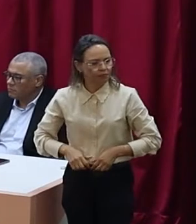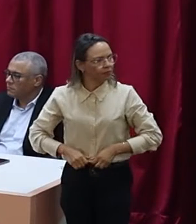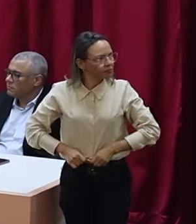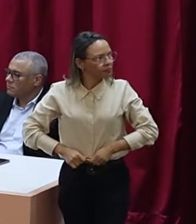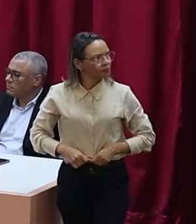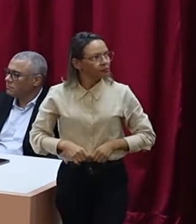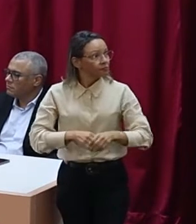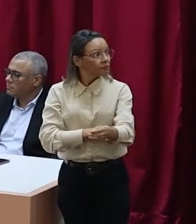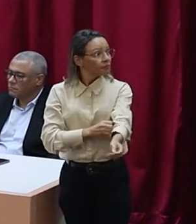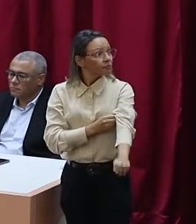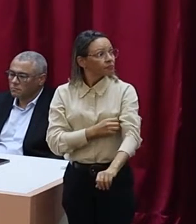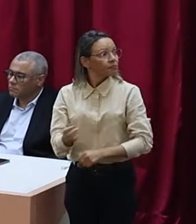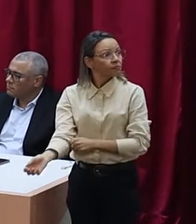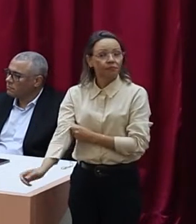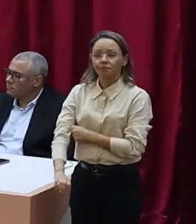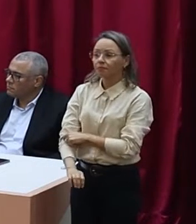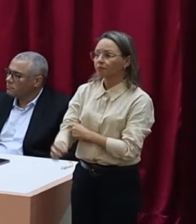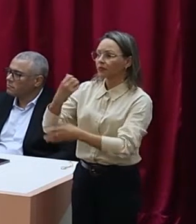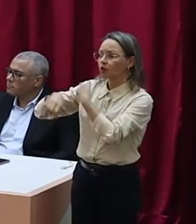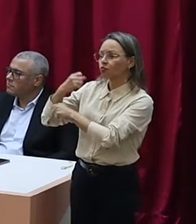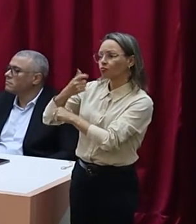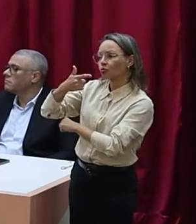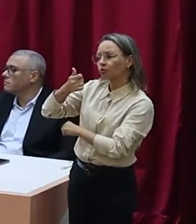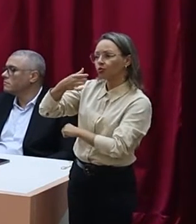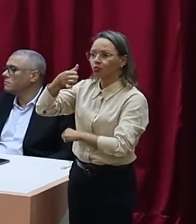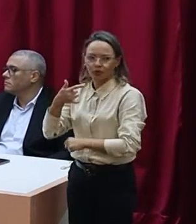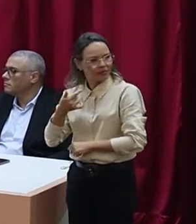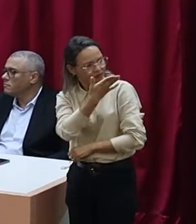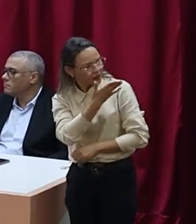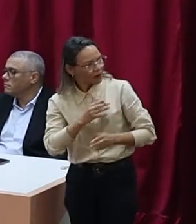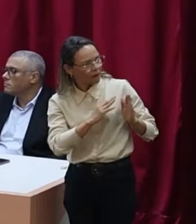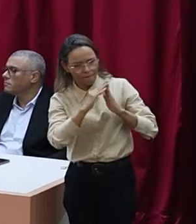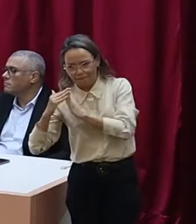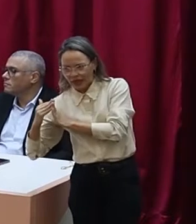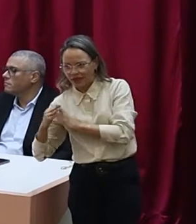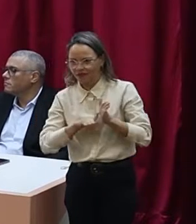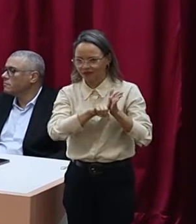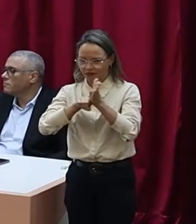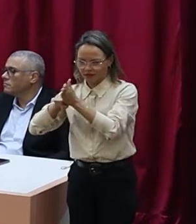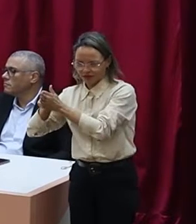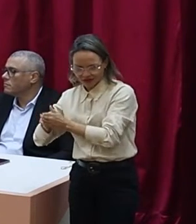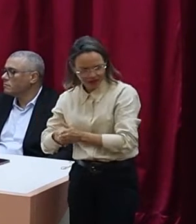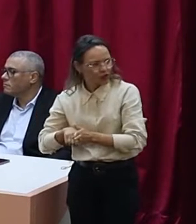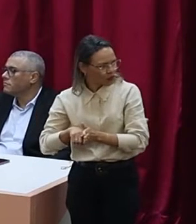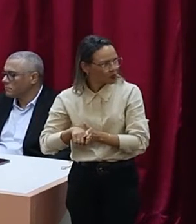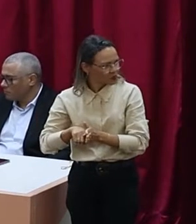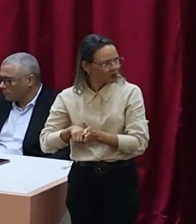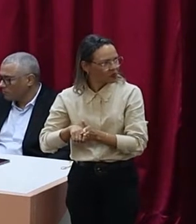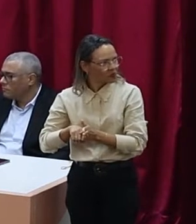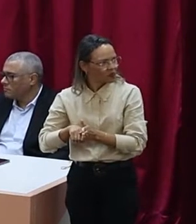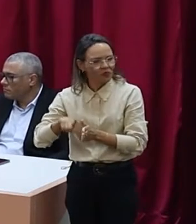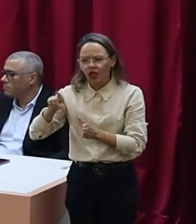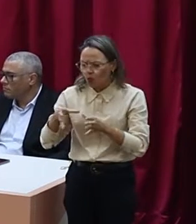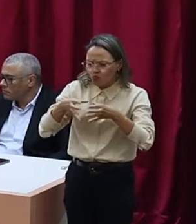desde 2012 eu faço pesquisa de campo nesse grupo de favelas, né, Complexo do Alemão, e complexo